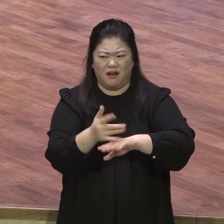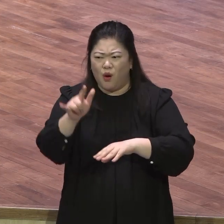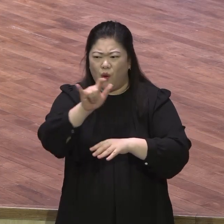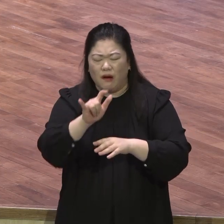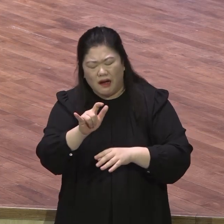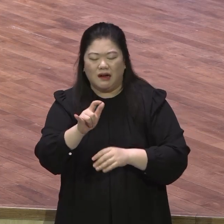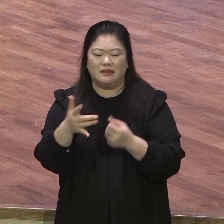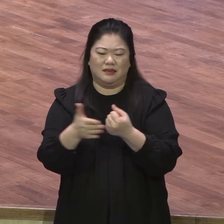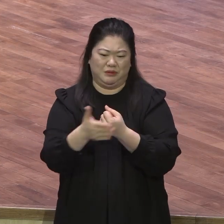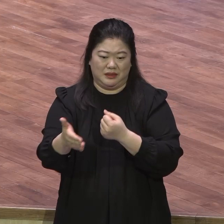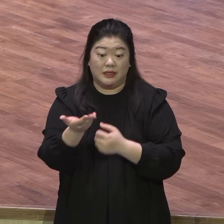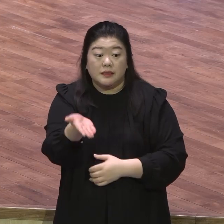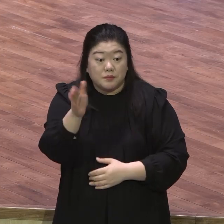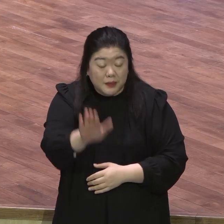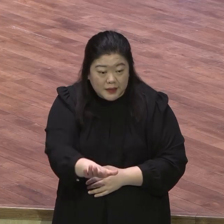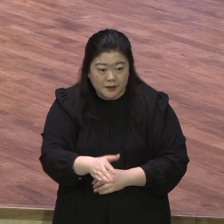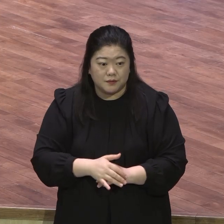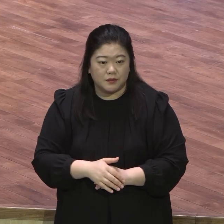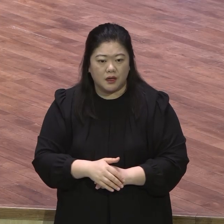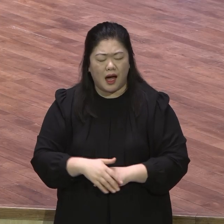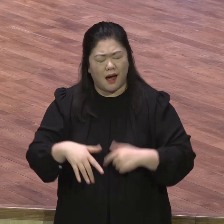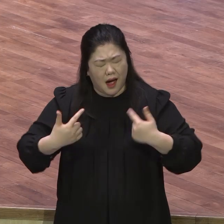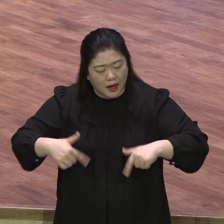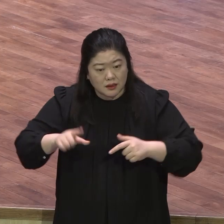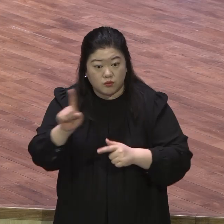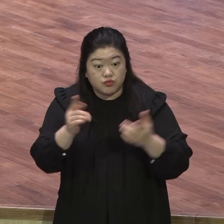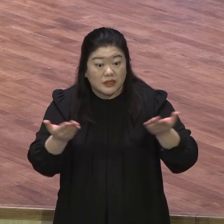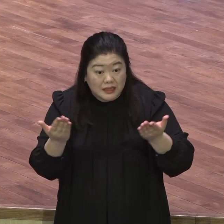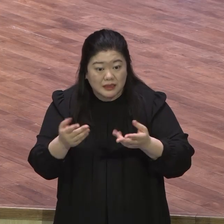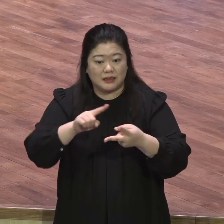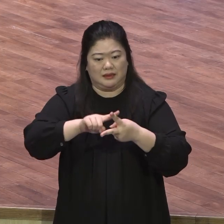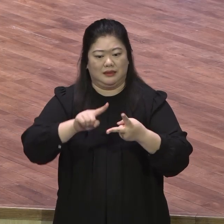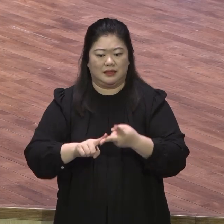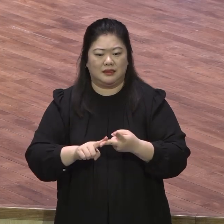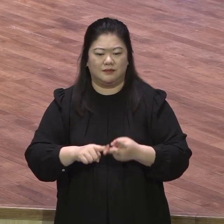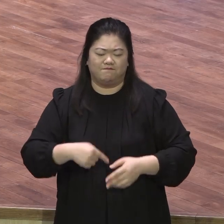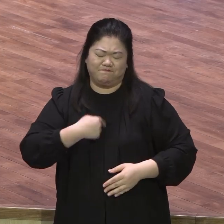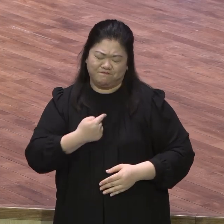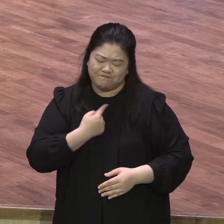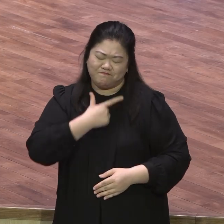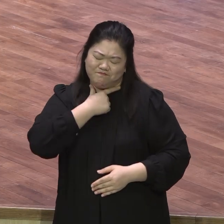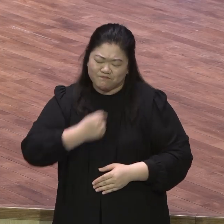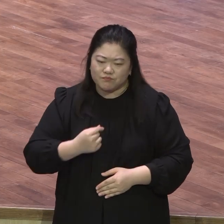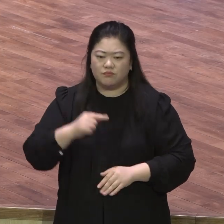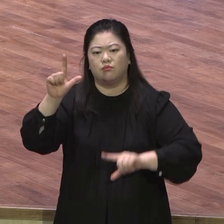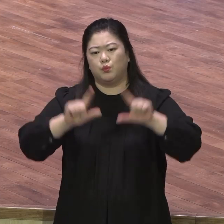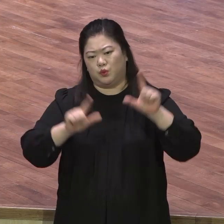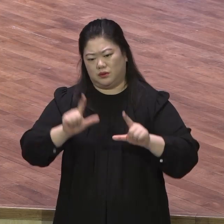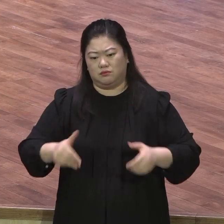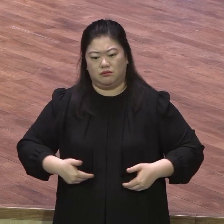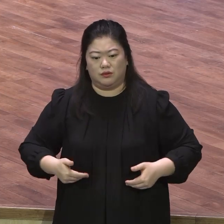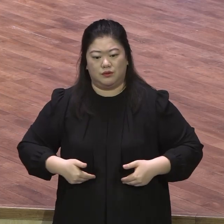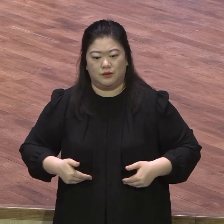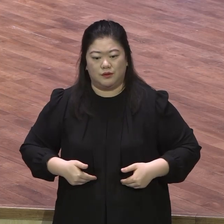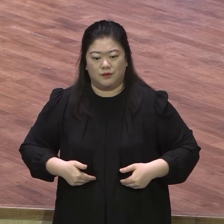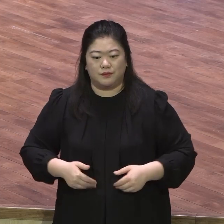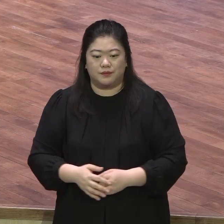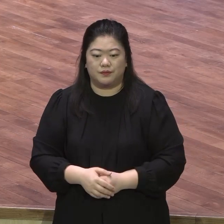기뻄으로 자원한 마음으로 여러분이 맡겨준 직분에 감당하면서 정말 하나님께